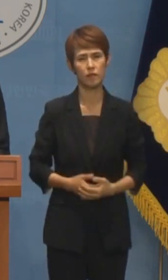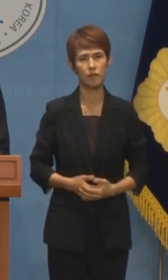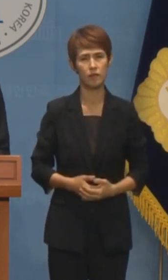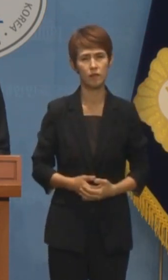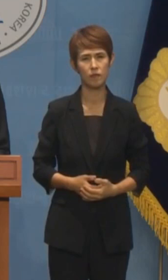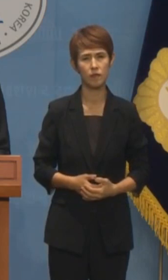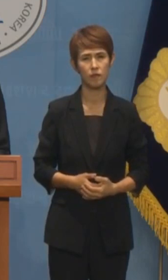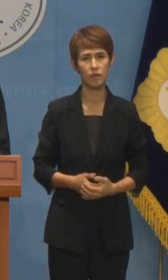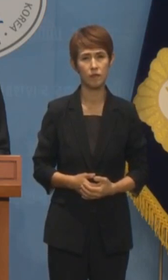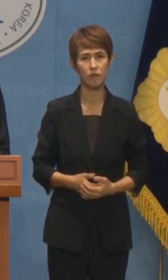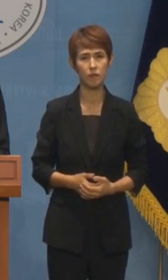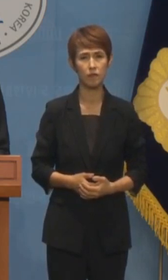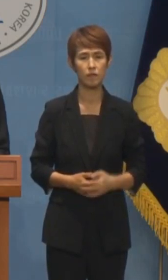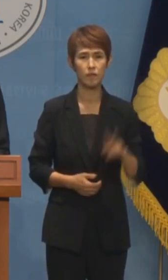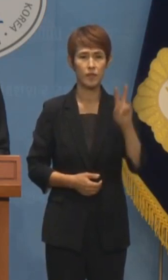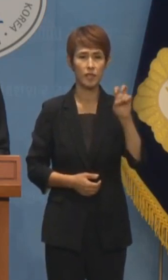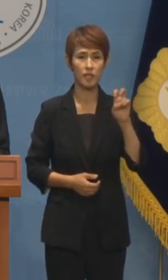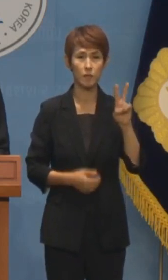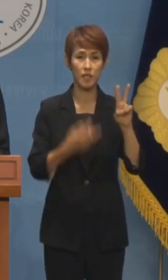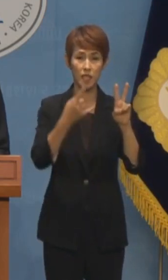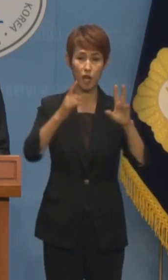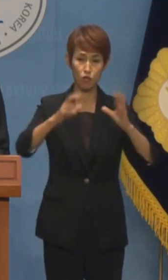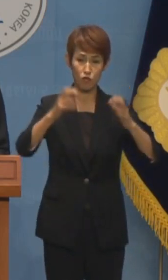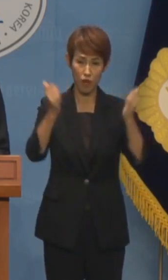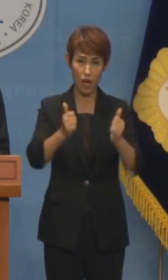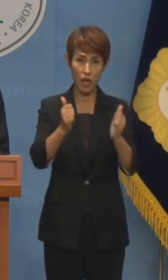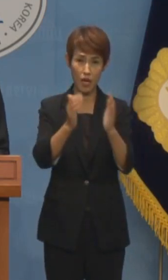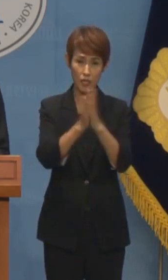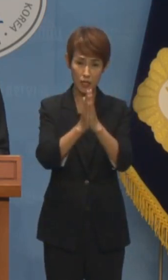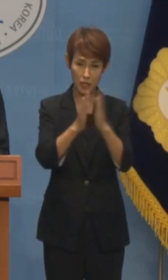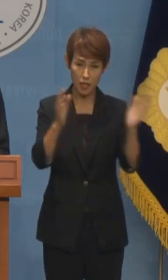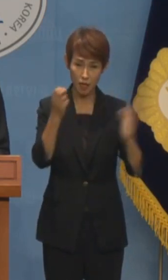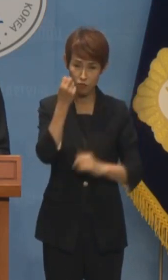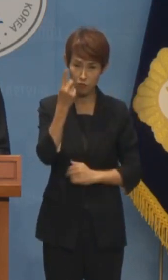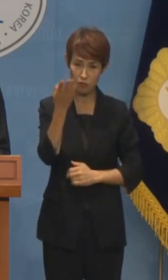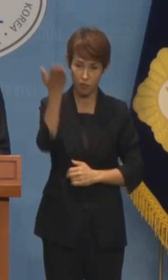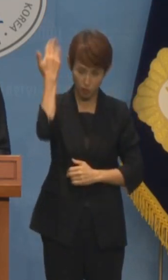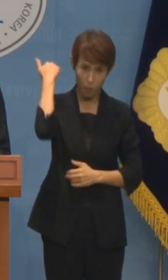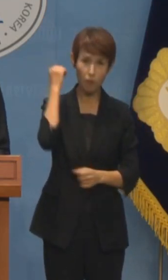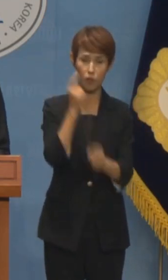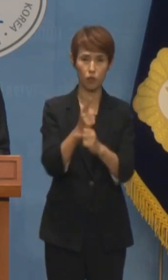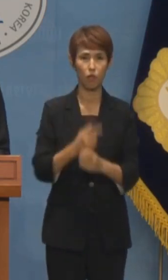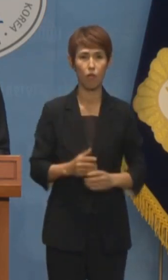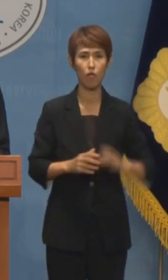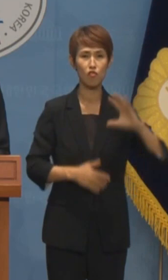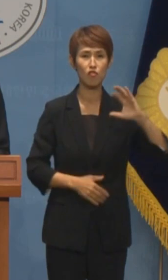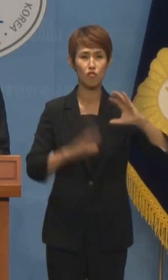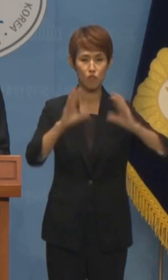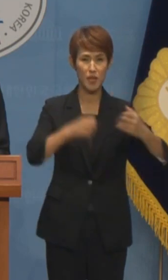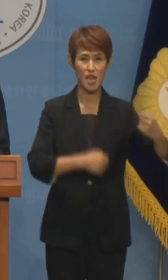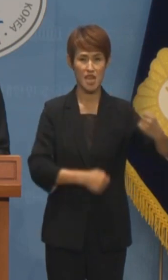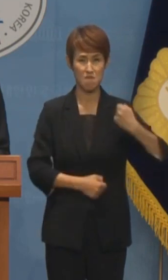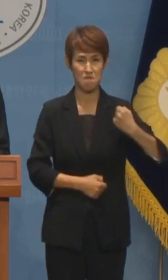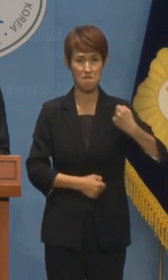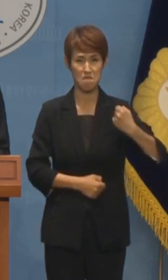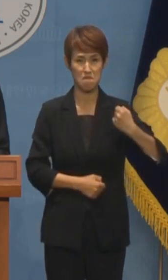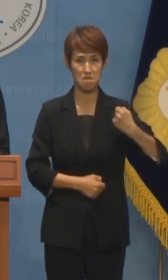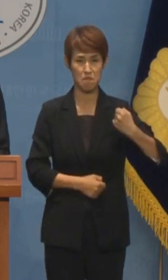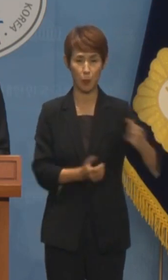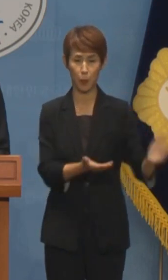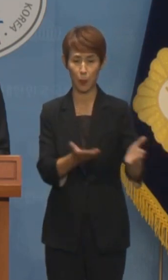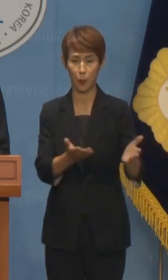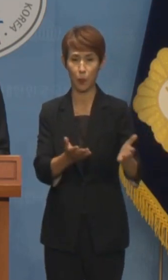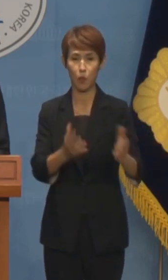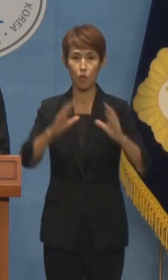그래서 22대 국회가 개원한 지 2달 넘도록 국민의힘을 앞세워 국회를 파행으로